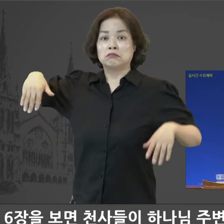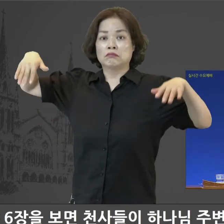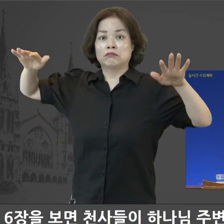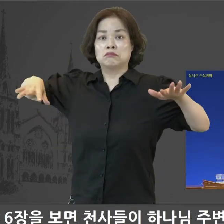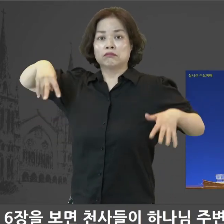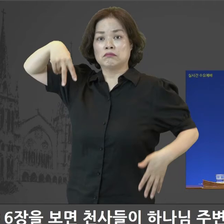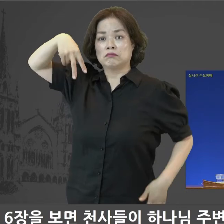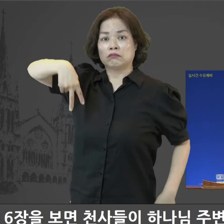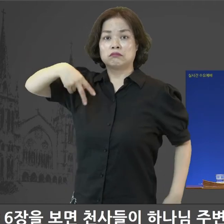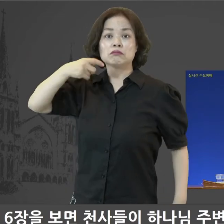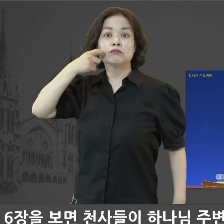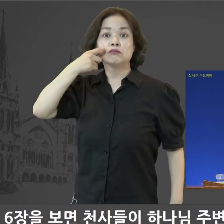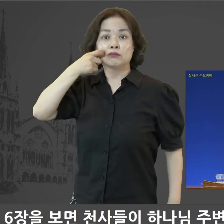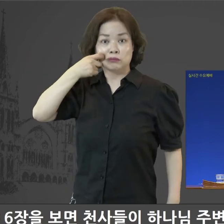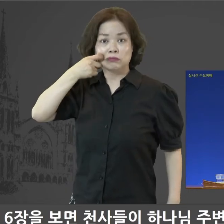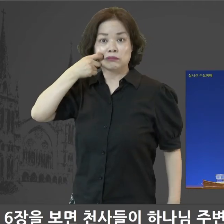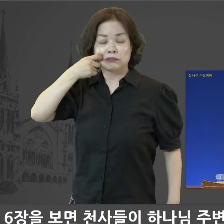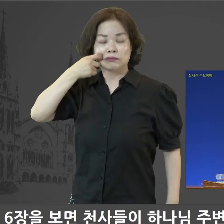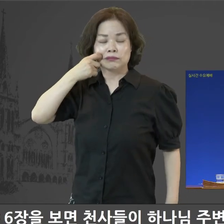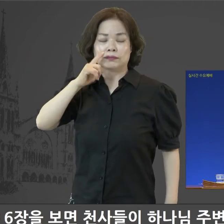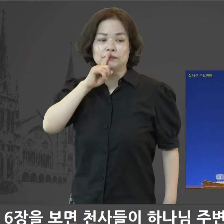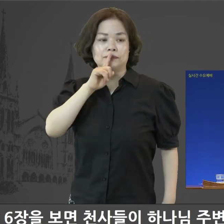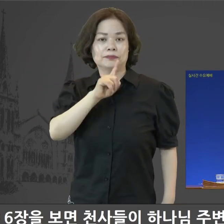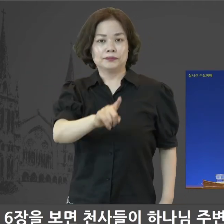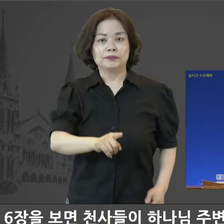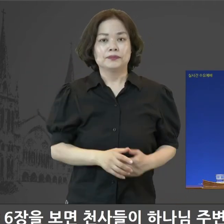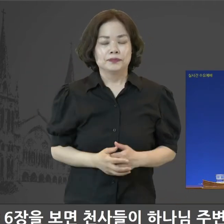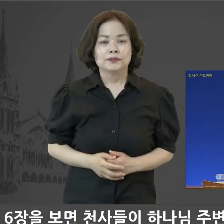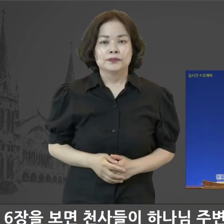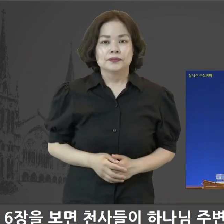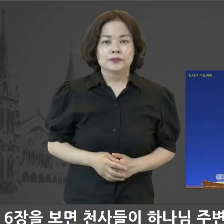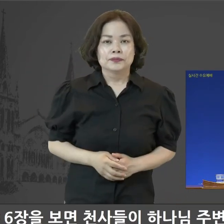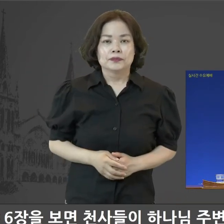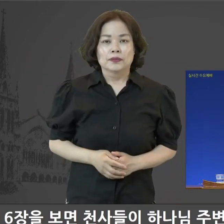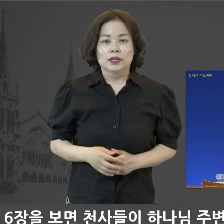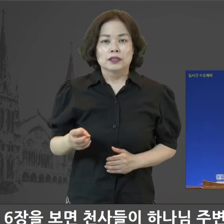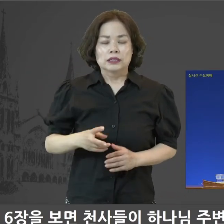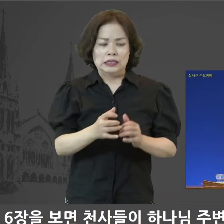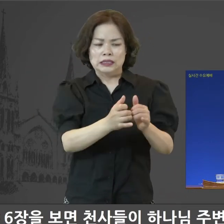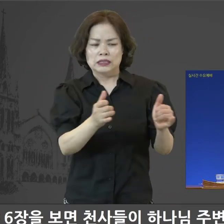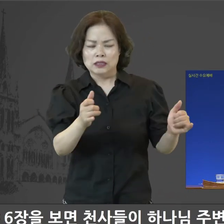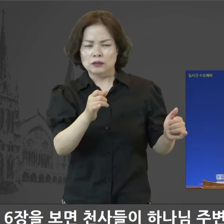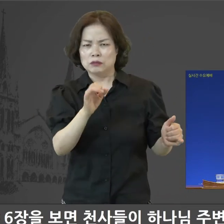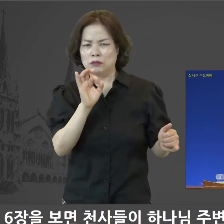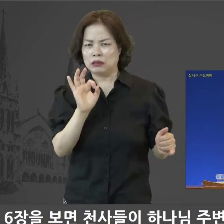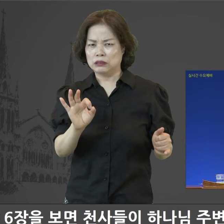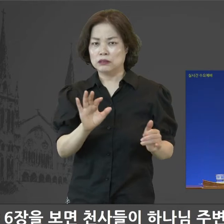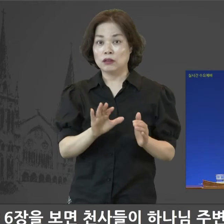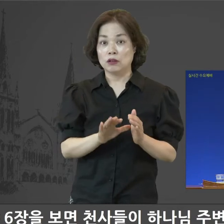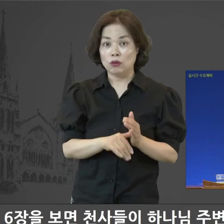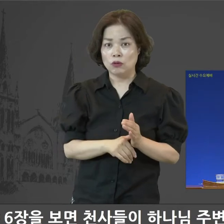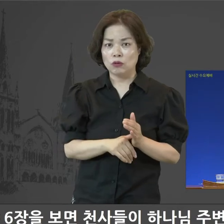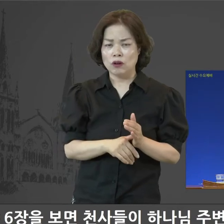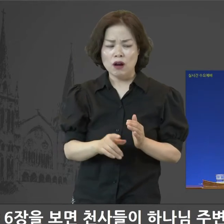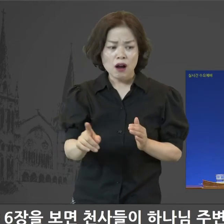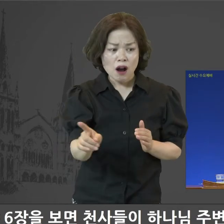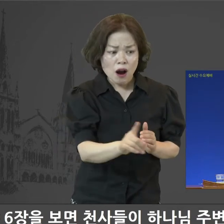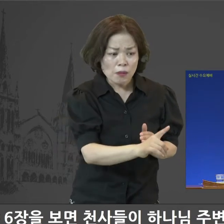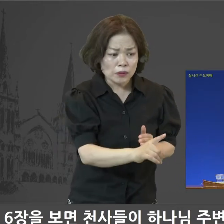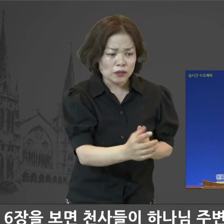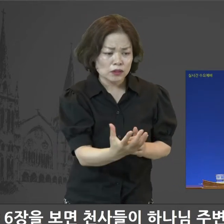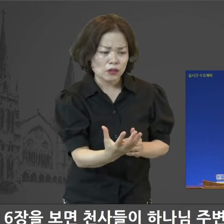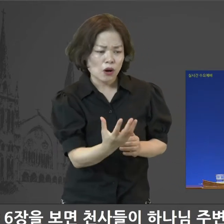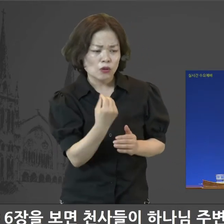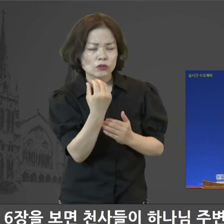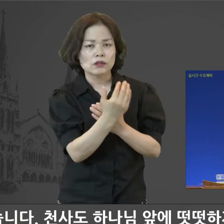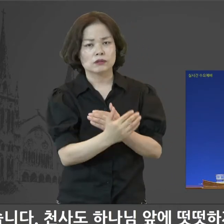없는 존재다라는 것을 말씀하고 있는 거죠. 그러기에 인간이 보기에 아무리 거룩한